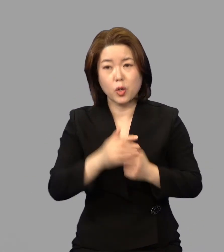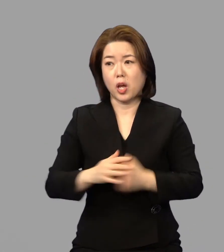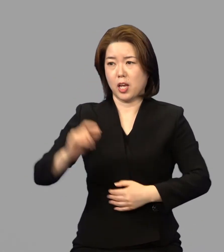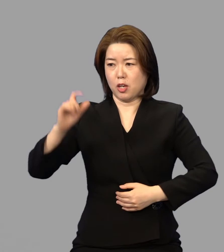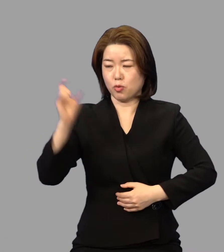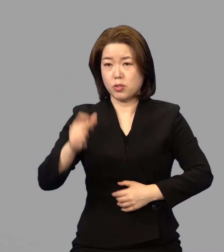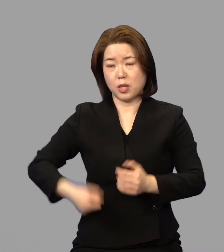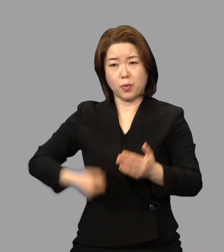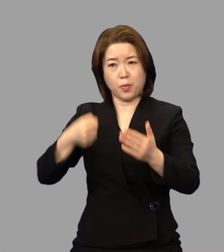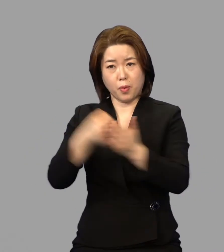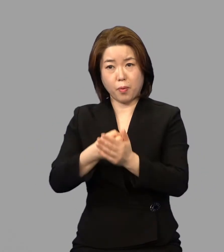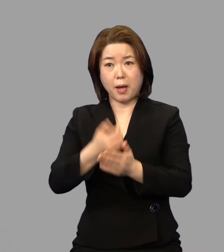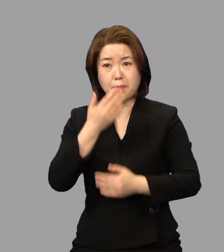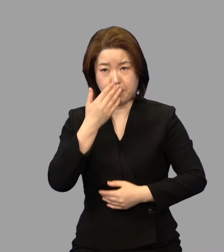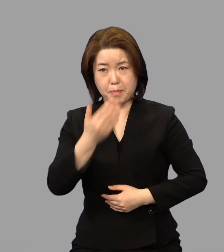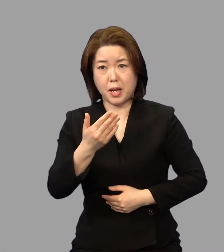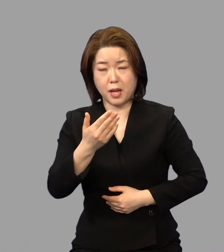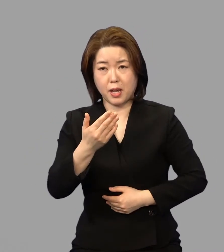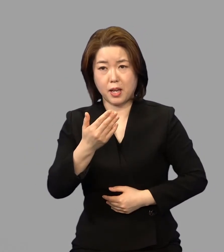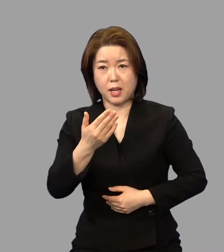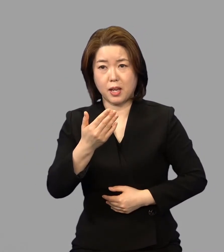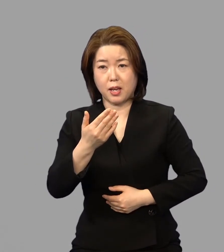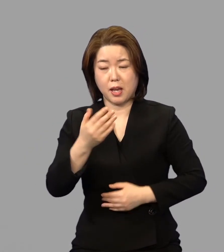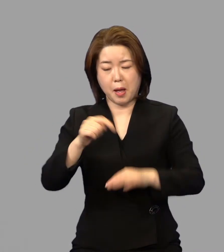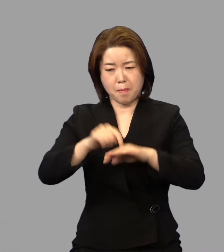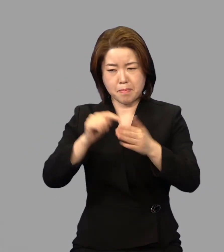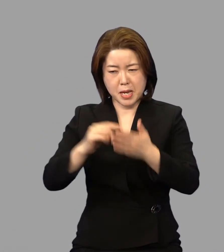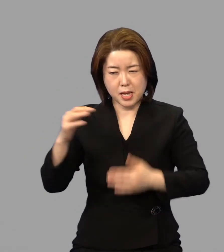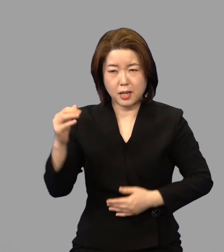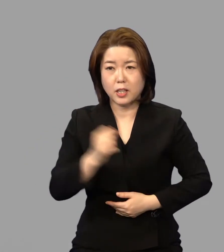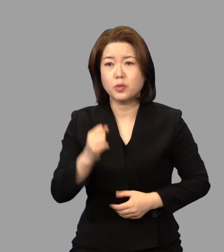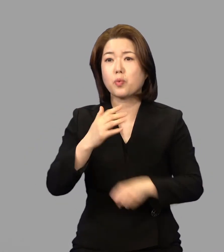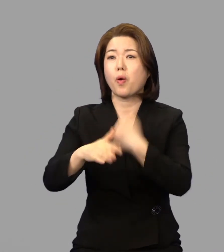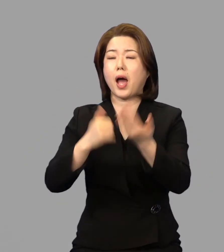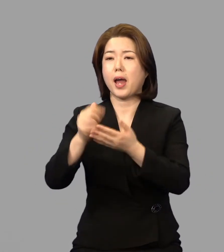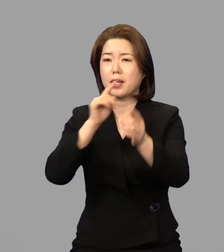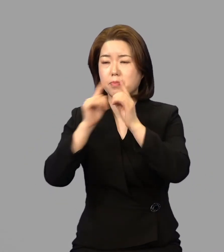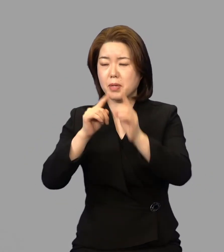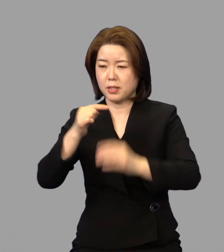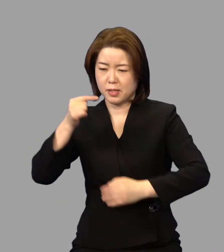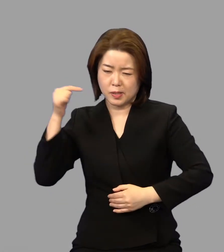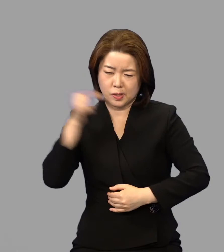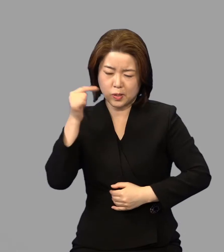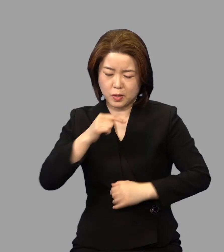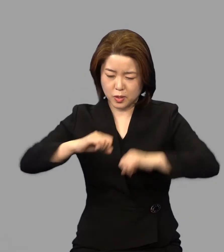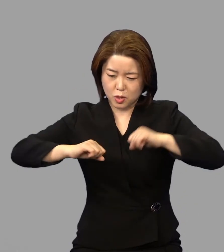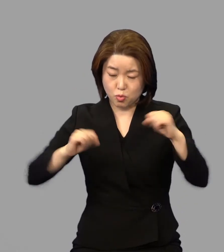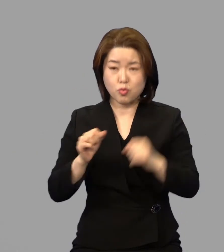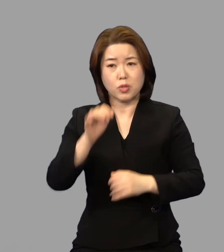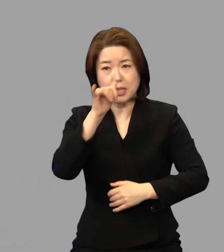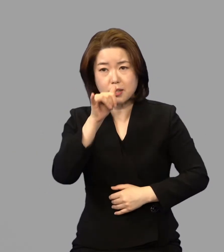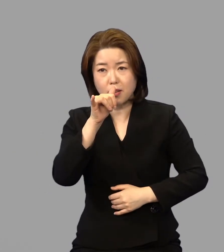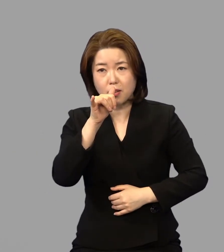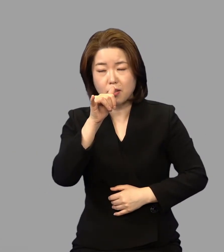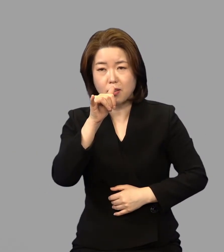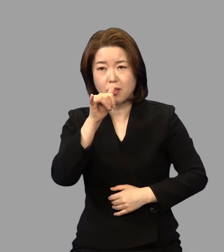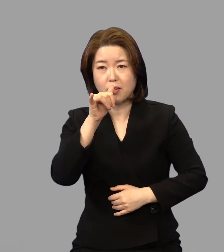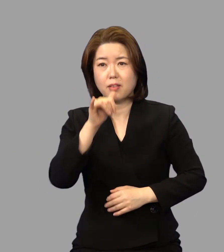굳세고 용감한 그런 마음으로 하나님의 말씀을 철저히 순종하는가?